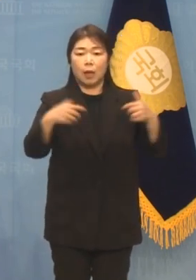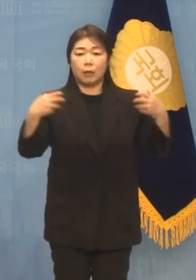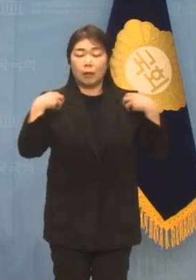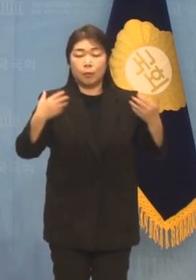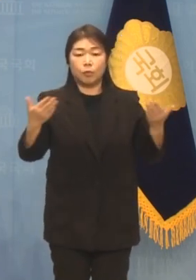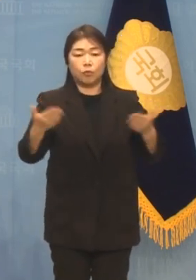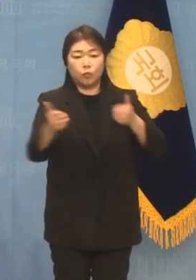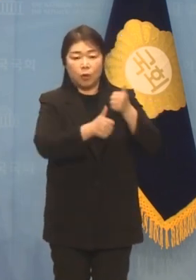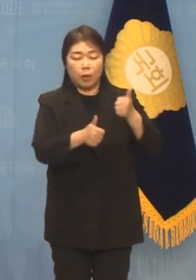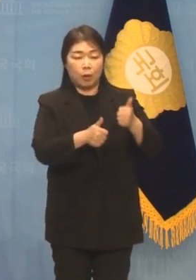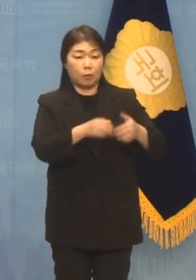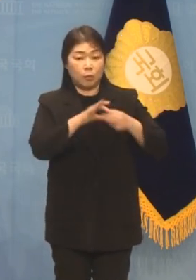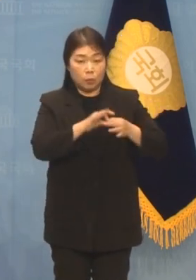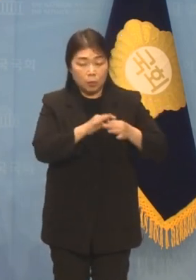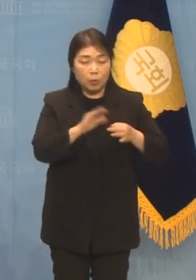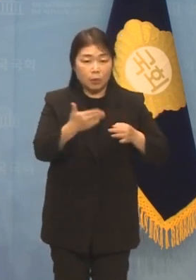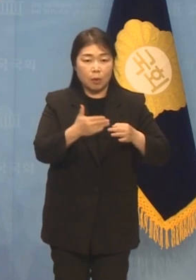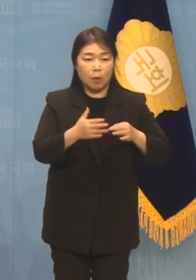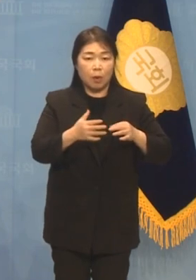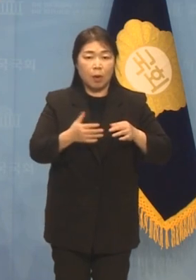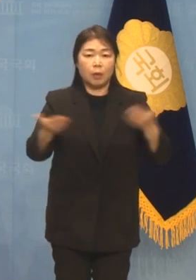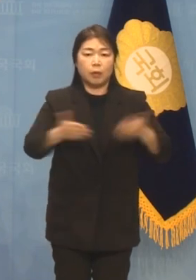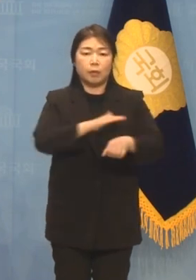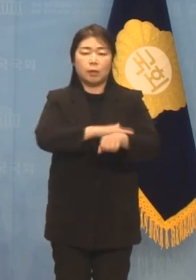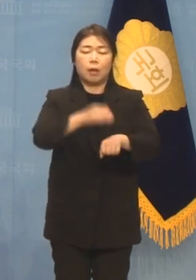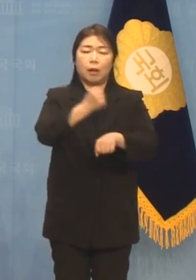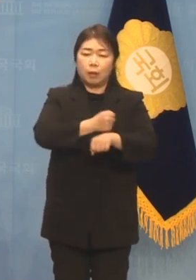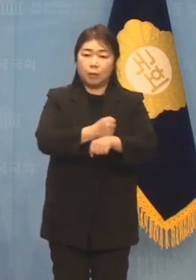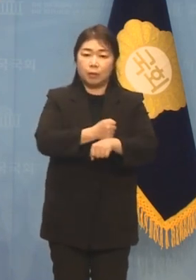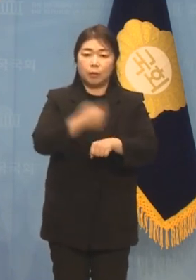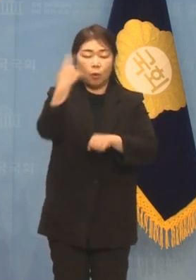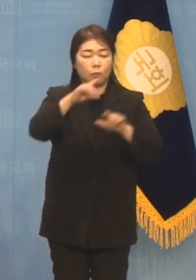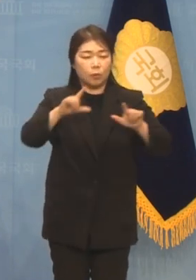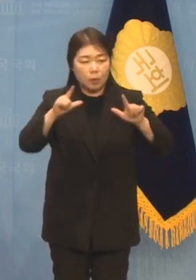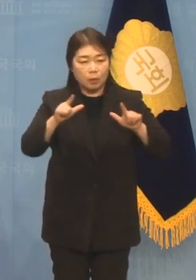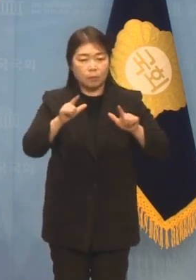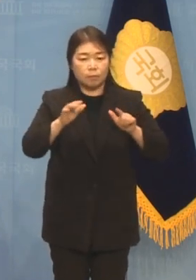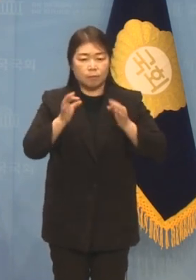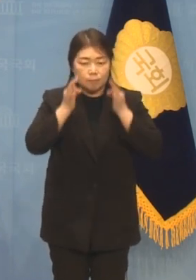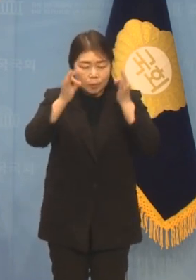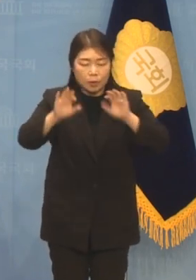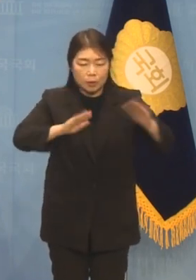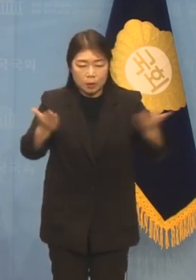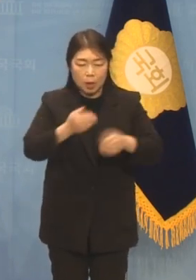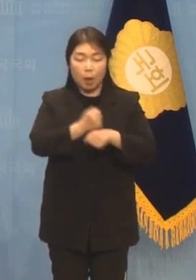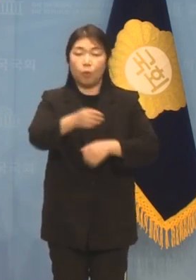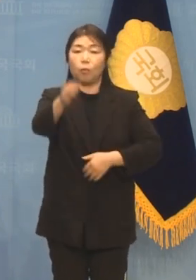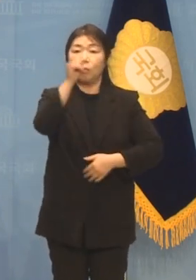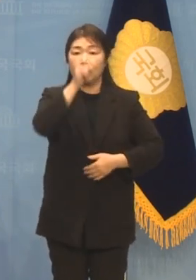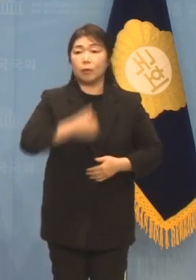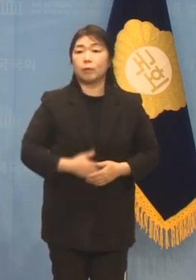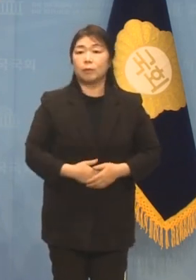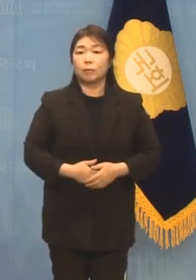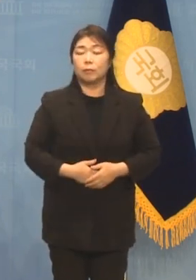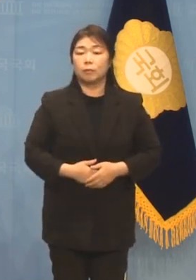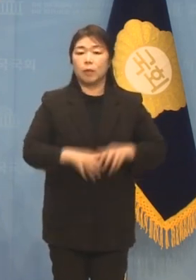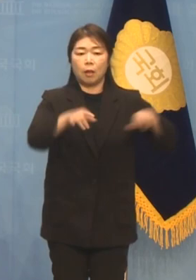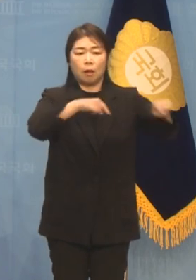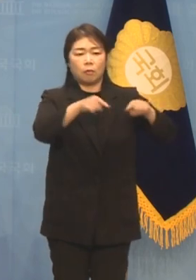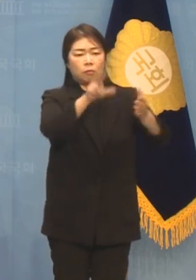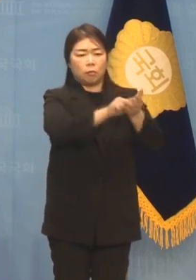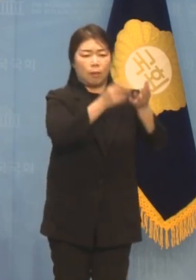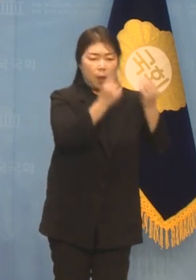일자라는 모습으로 국민의 지지를 차곡차곡 높여왔습니다. 국정기조에 문제가 많은 대통령과